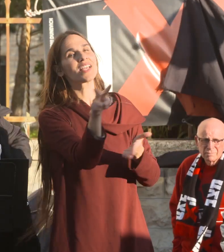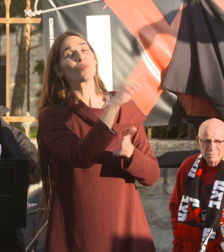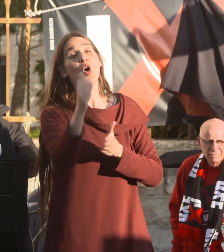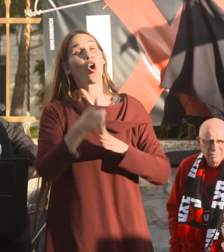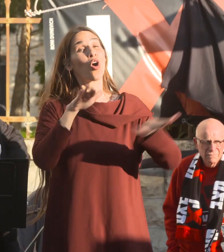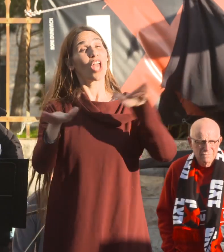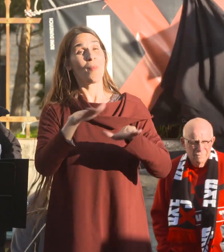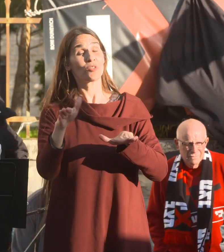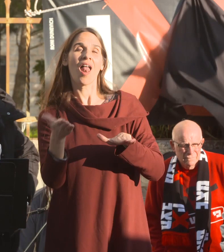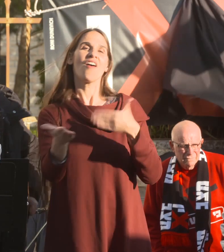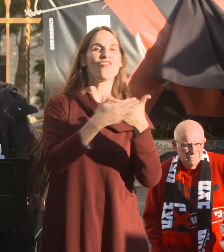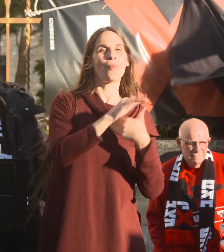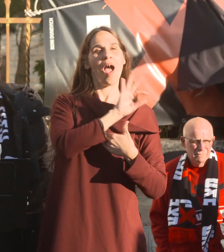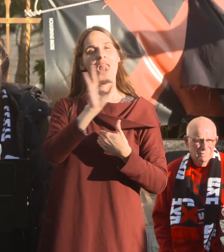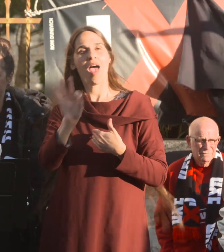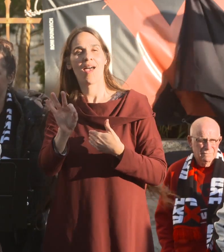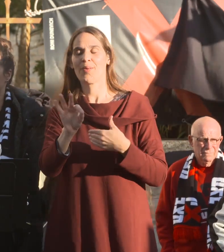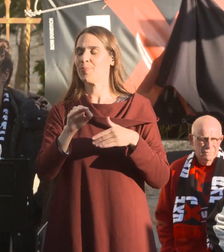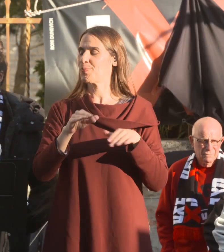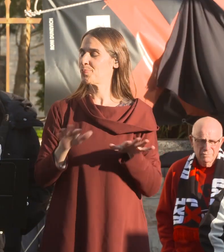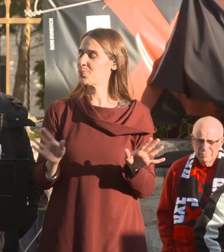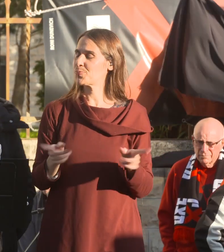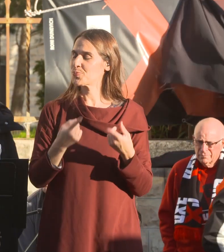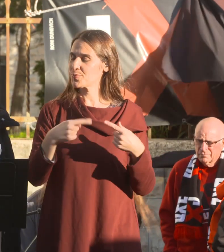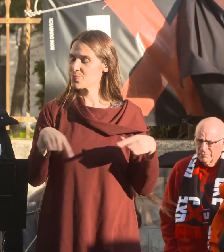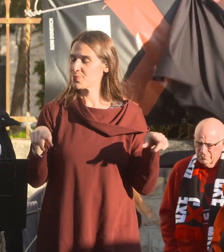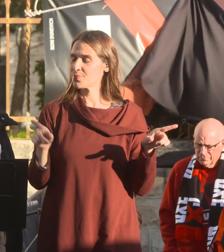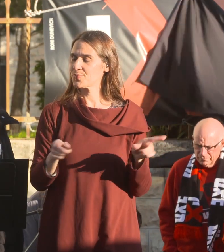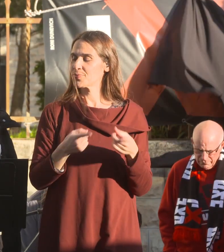לראש הממשלה ובעלה.